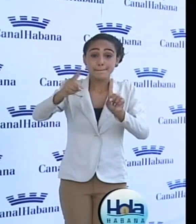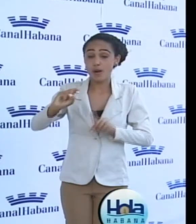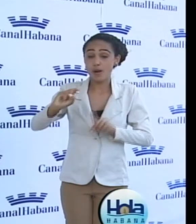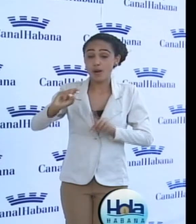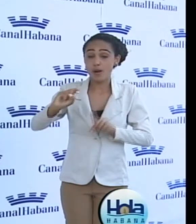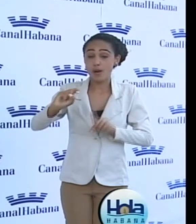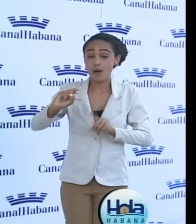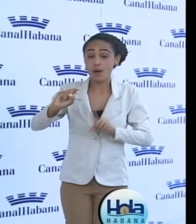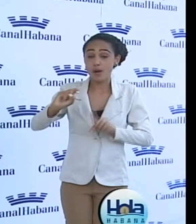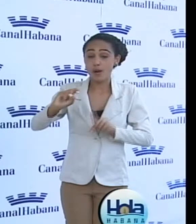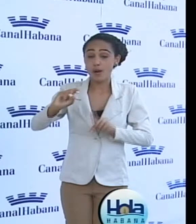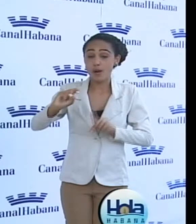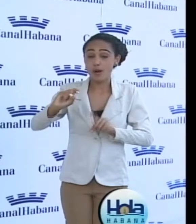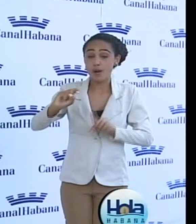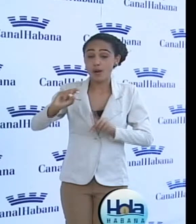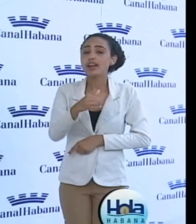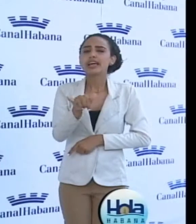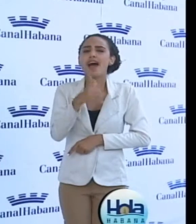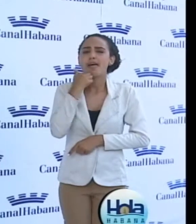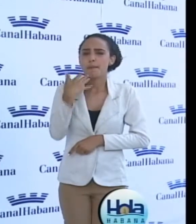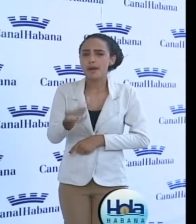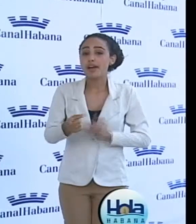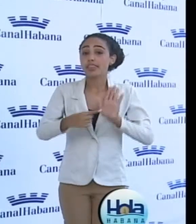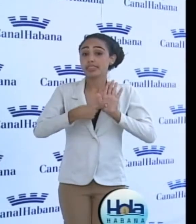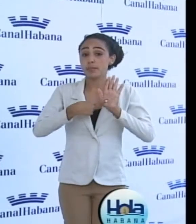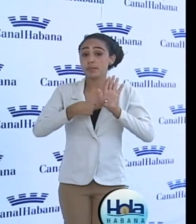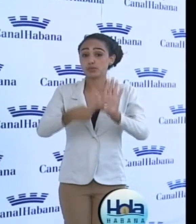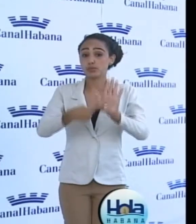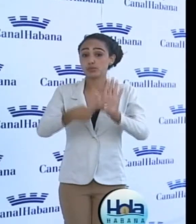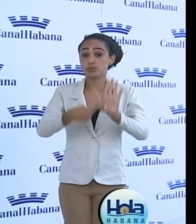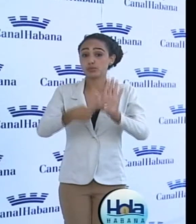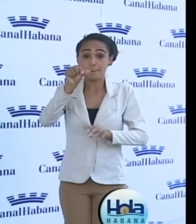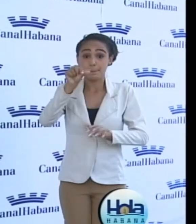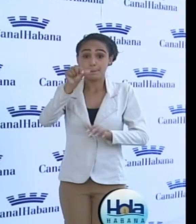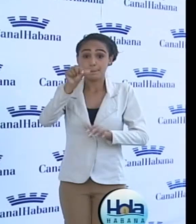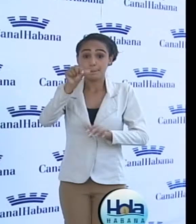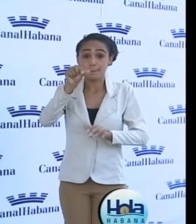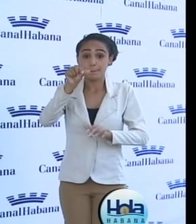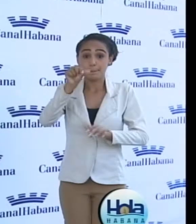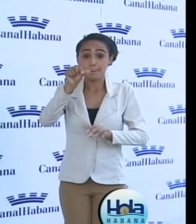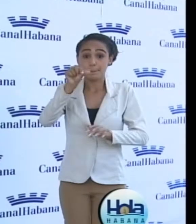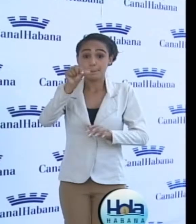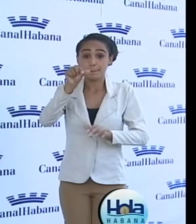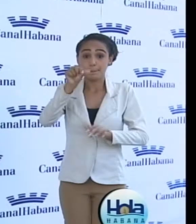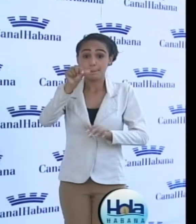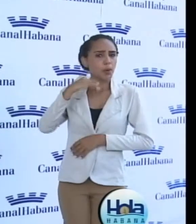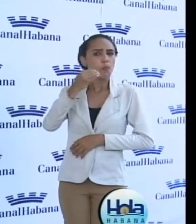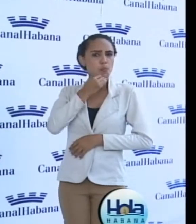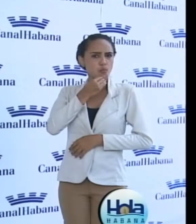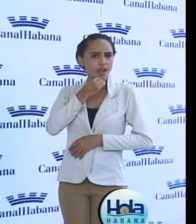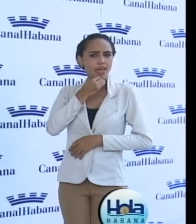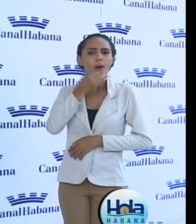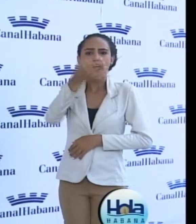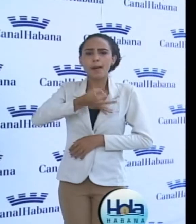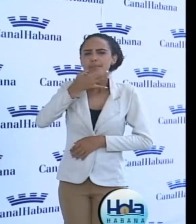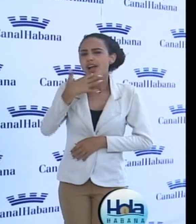y demostrar que estas personas puedan demostrar sus conocimientos usando su propia lengua y mostrar además todo lo que en